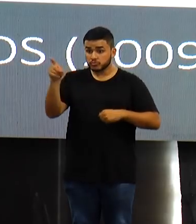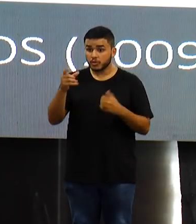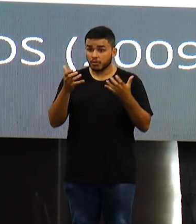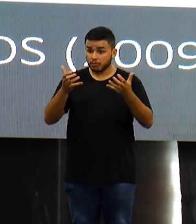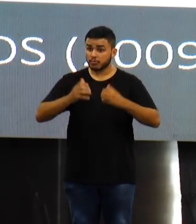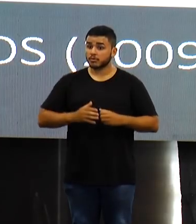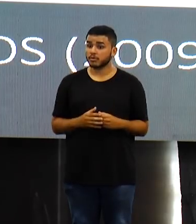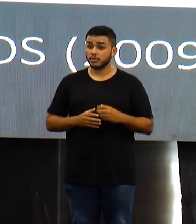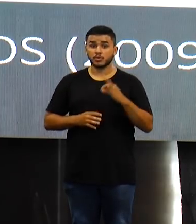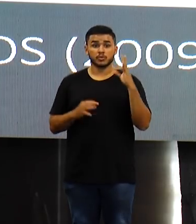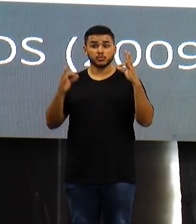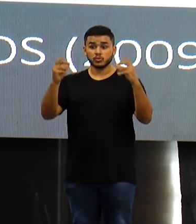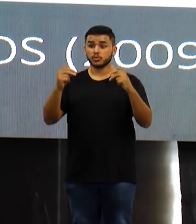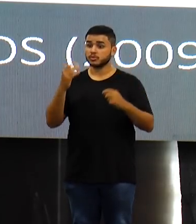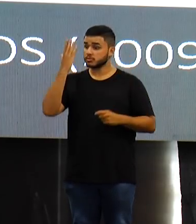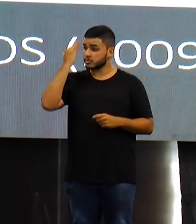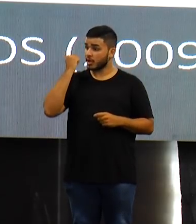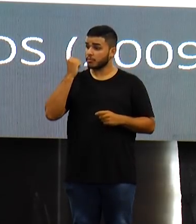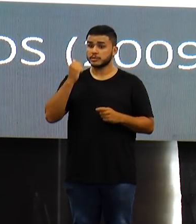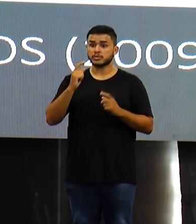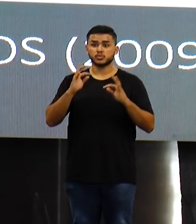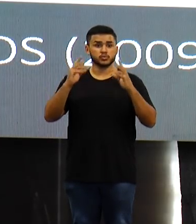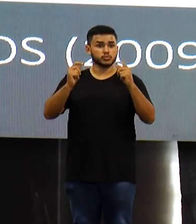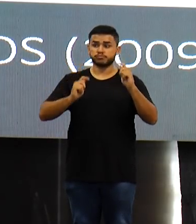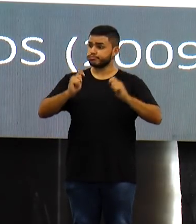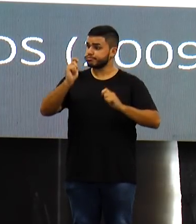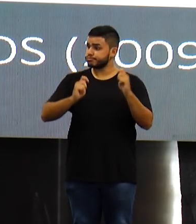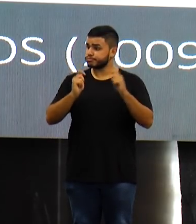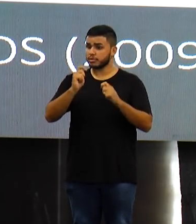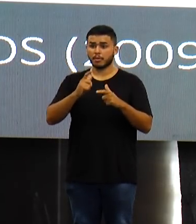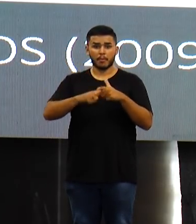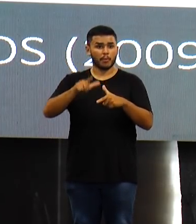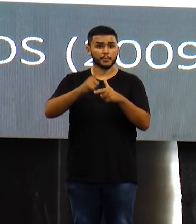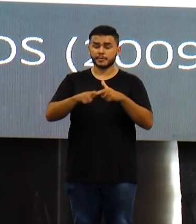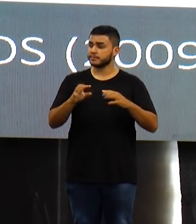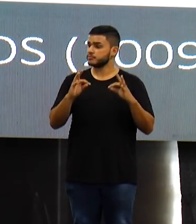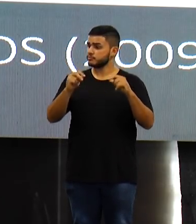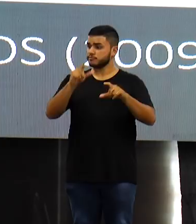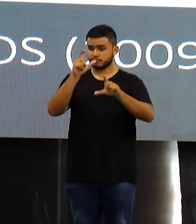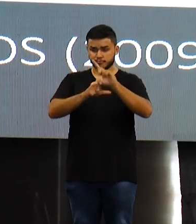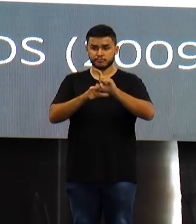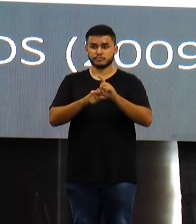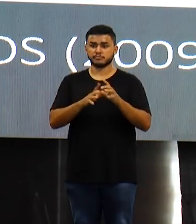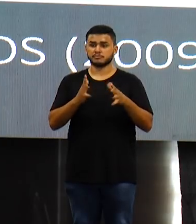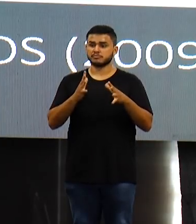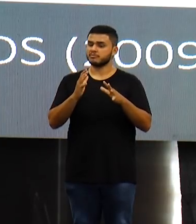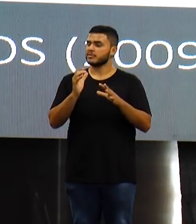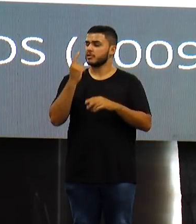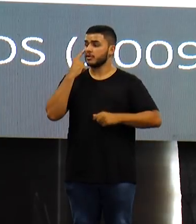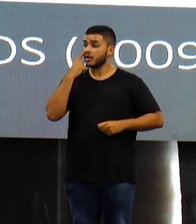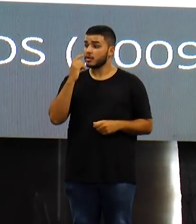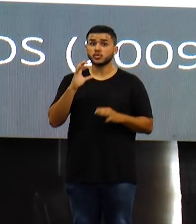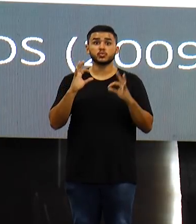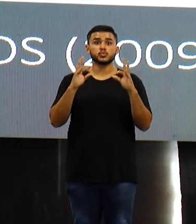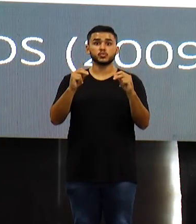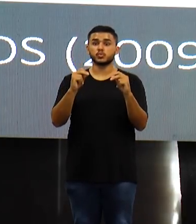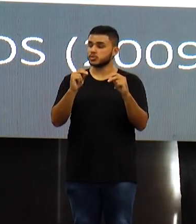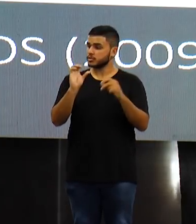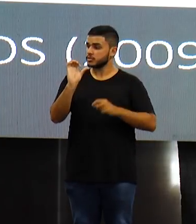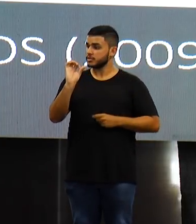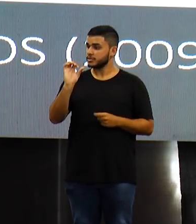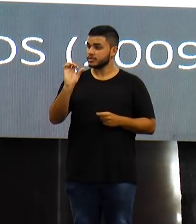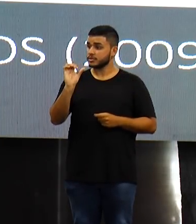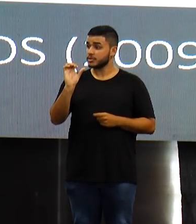Então, assim, as dívidas não devem ultrapassar 68% do PIB.